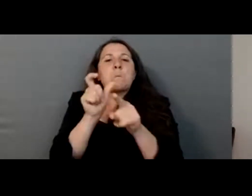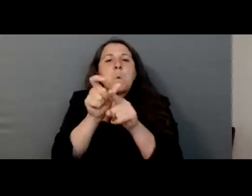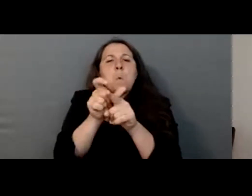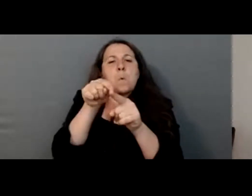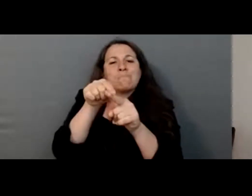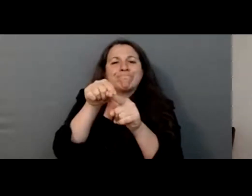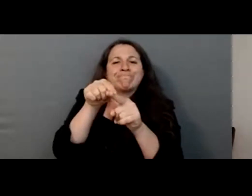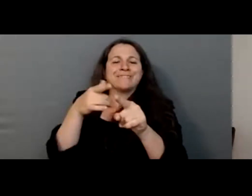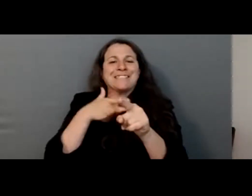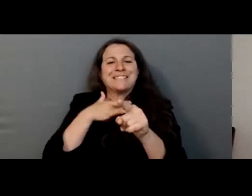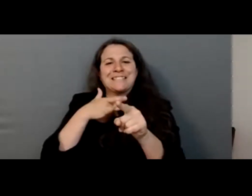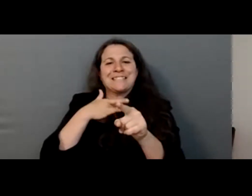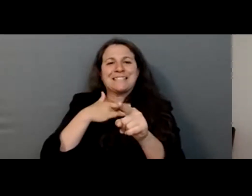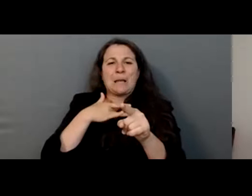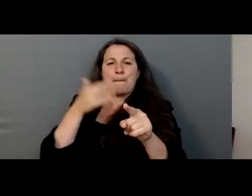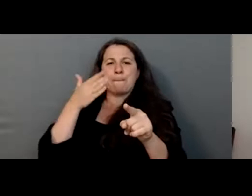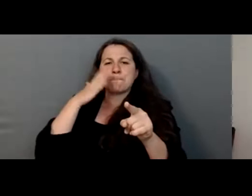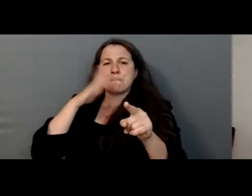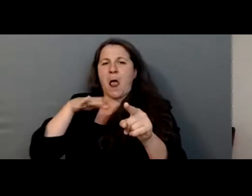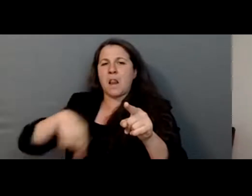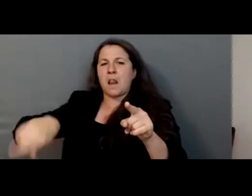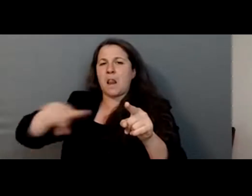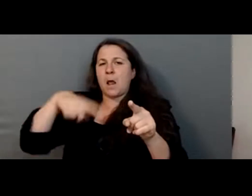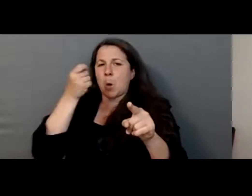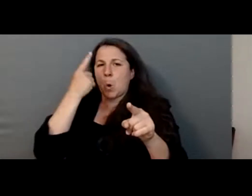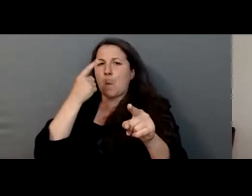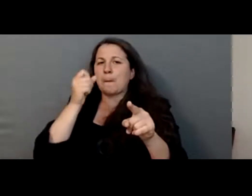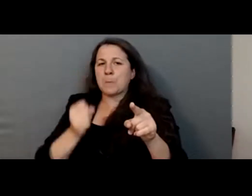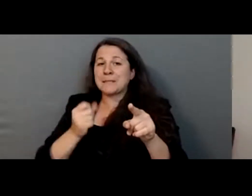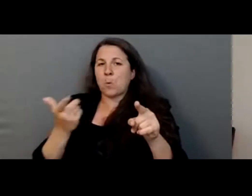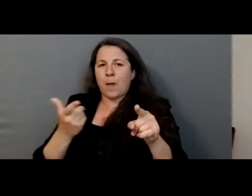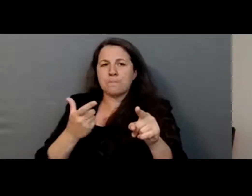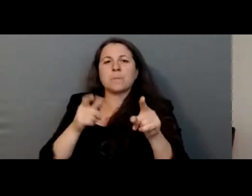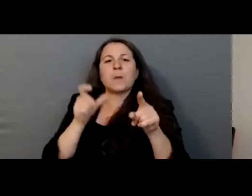le mot, disons, soit mal compris. C'est celui de capacitisme.